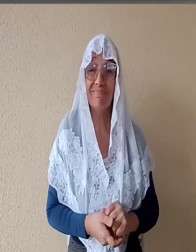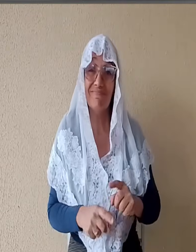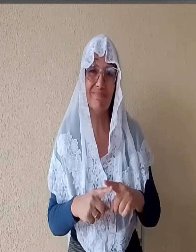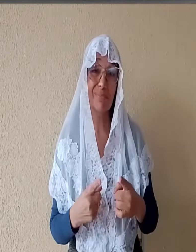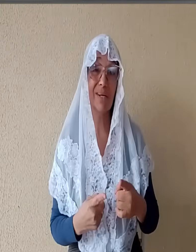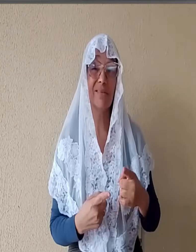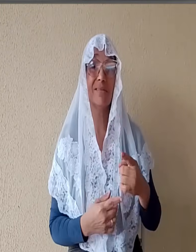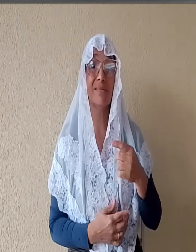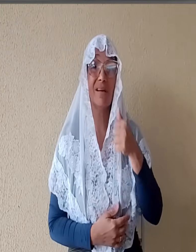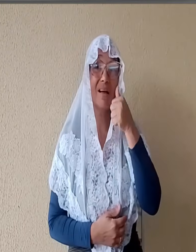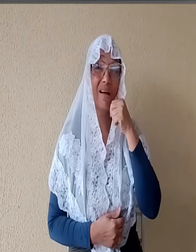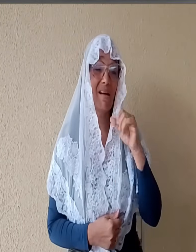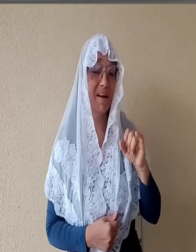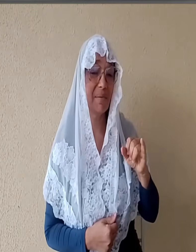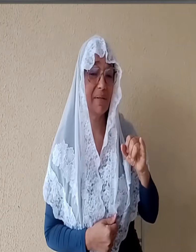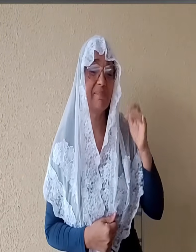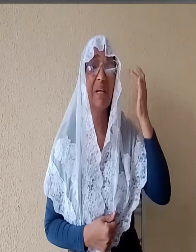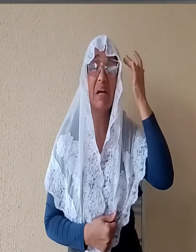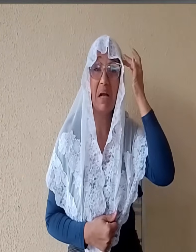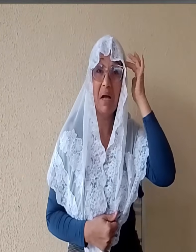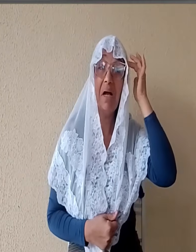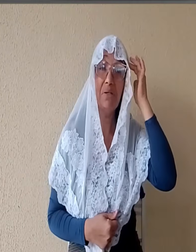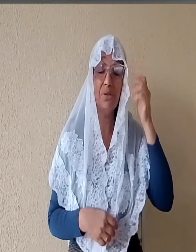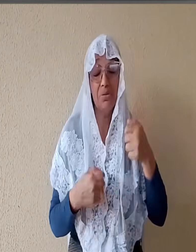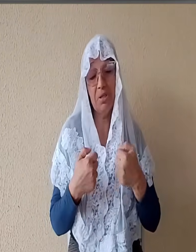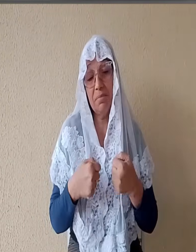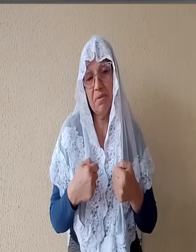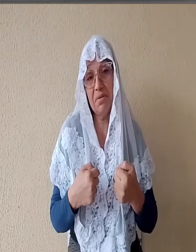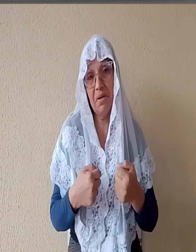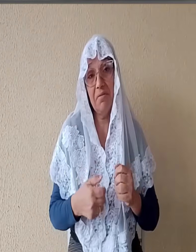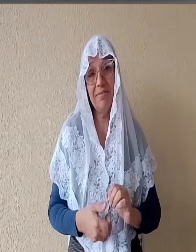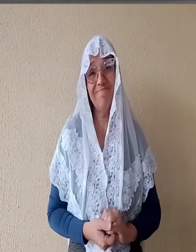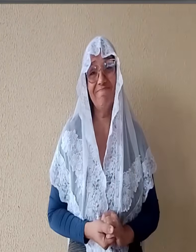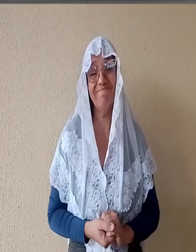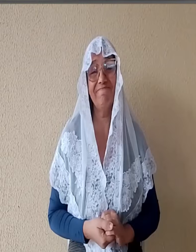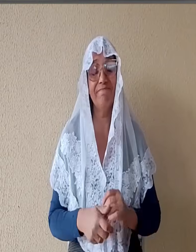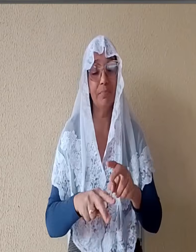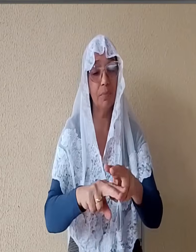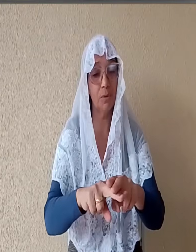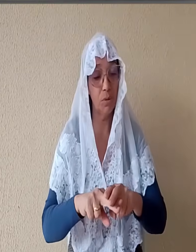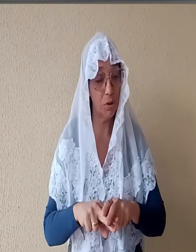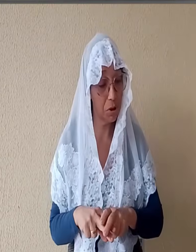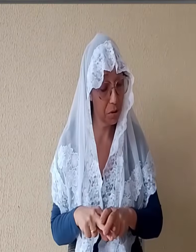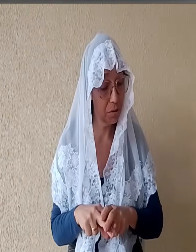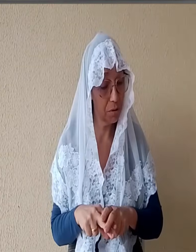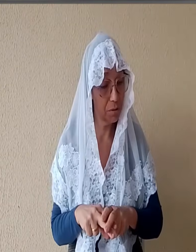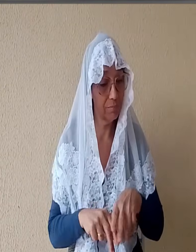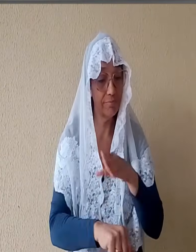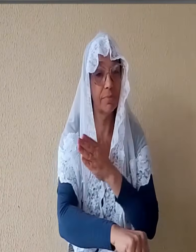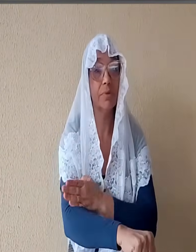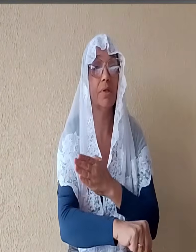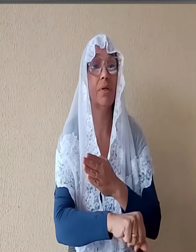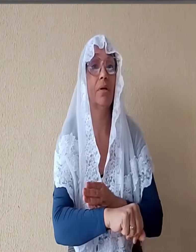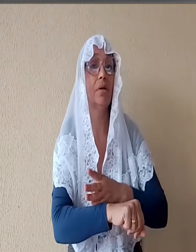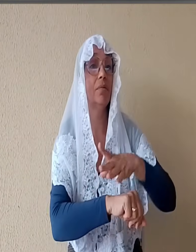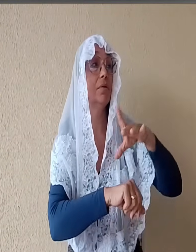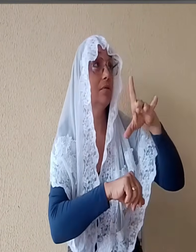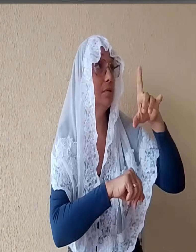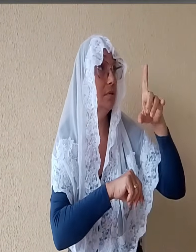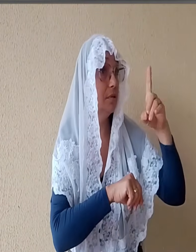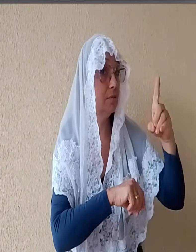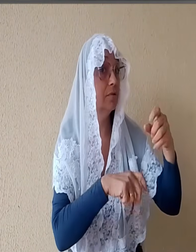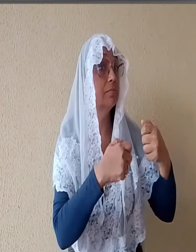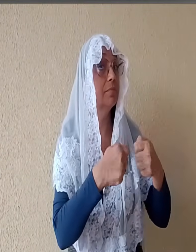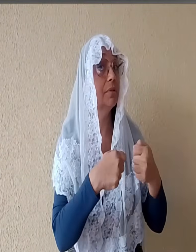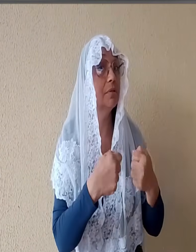oração, passa para o diácono. É a obra, irmão. O Senhor quer que seja igual antigamente. A obra, irmão,